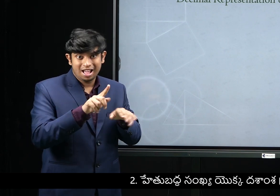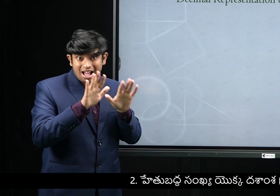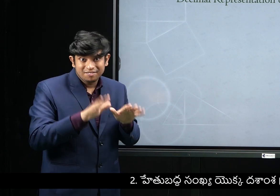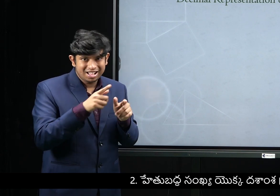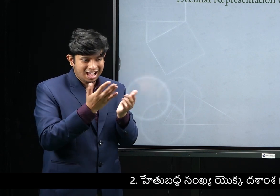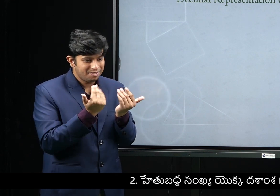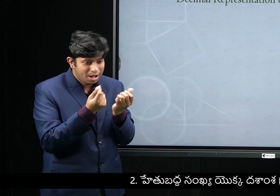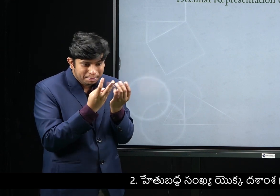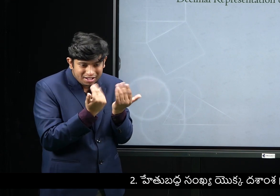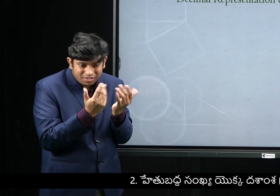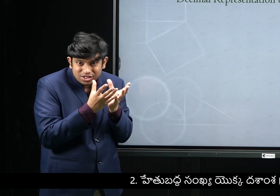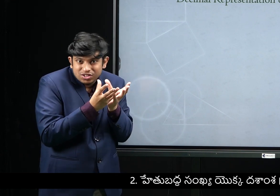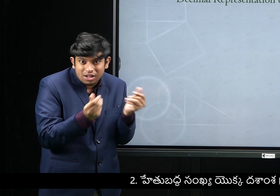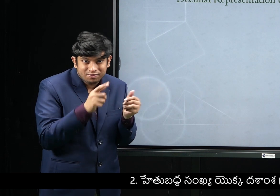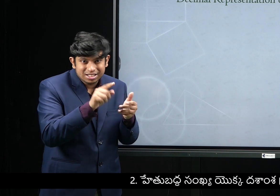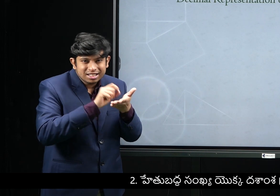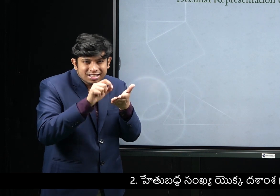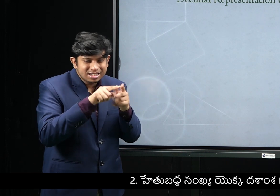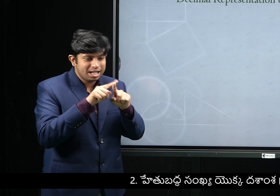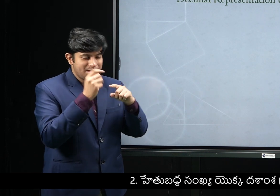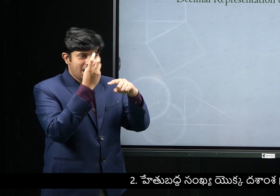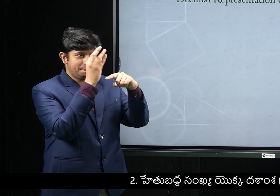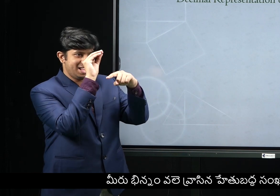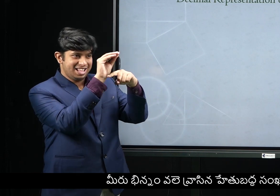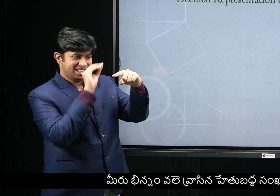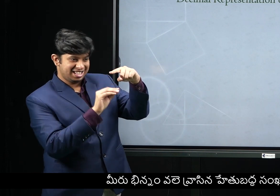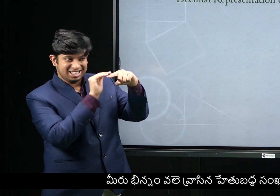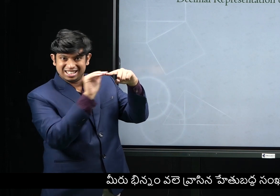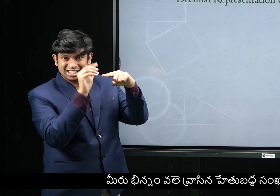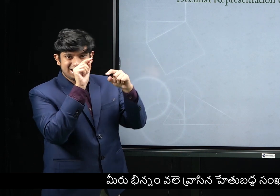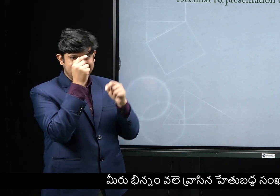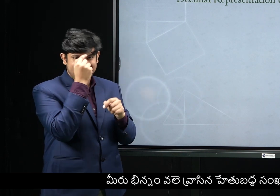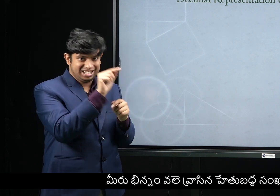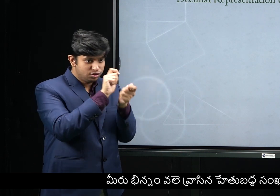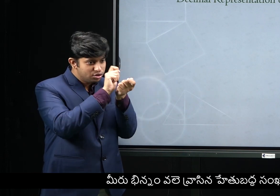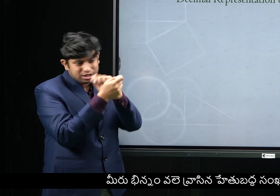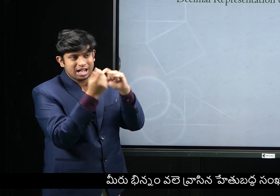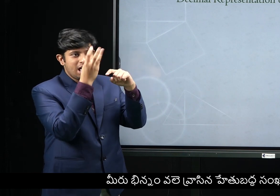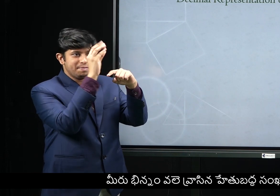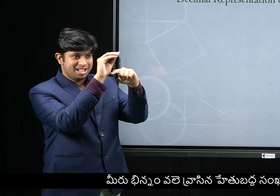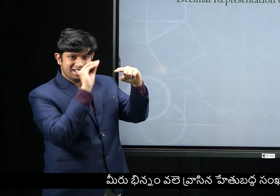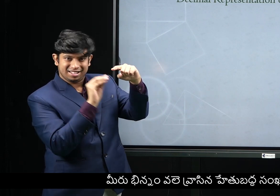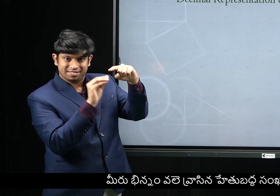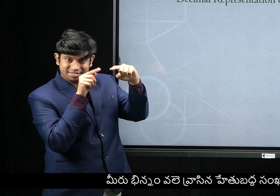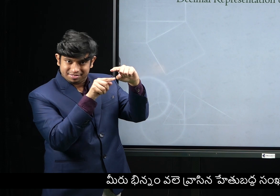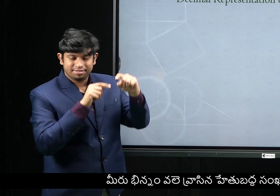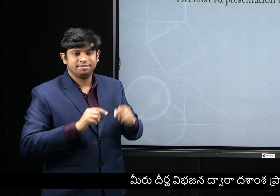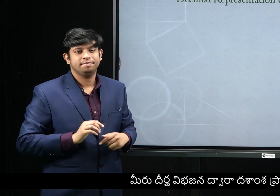2. హేతుబద్ధ సంఖ్య యొక్క దశాంశ ప్రాతినిధ్యం. మీరు భిన్నం వలె రాసిన హేతుబద్ధ సంఖ్యను కలిగి ఉంటే